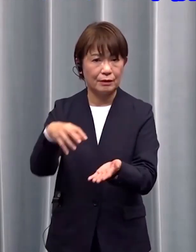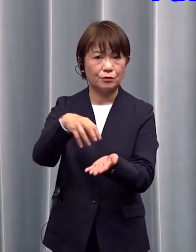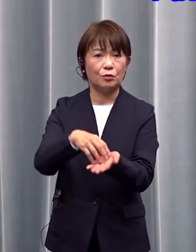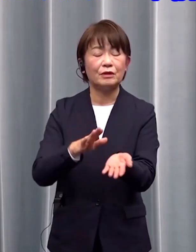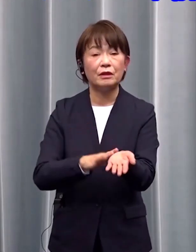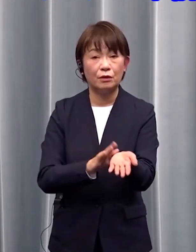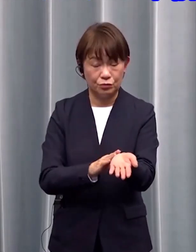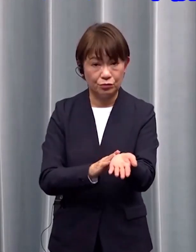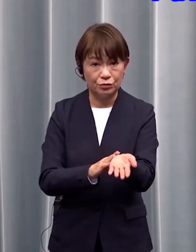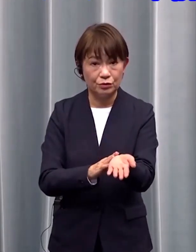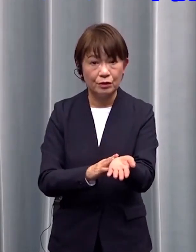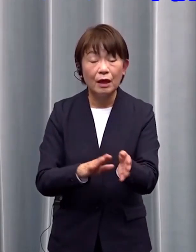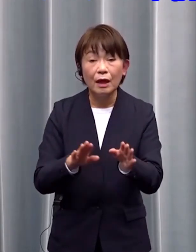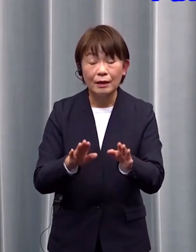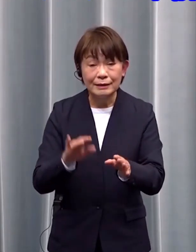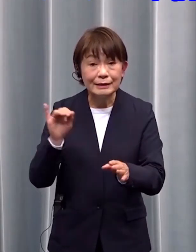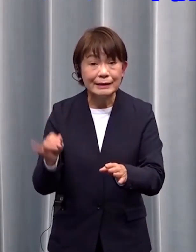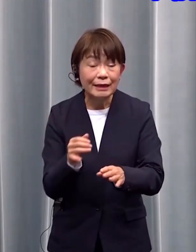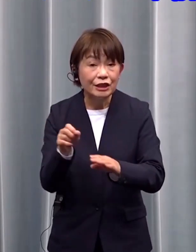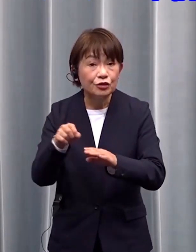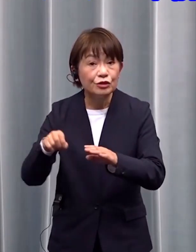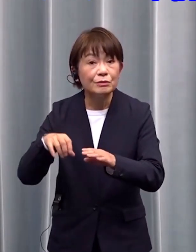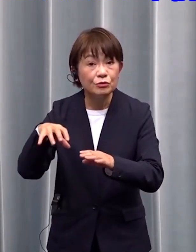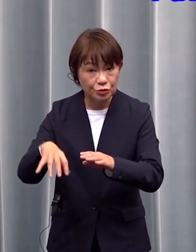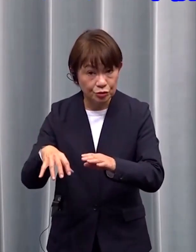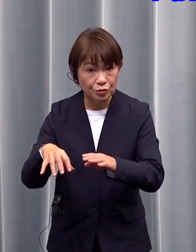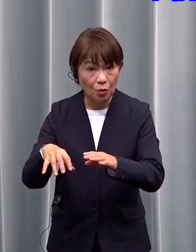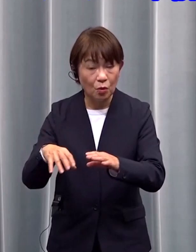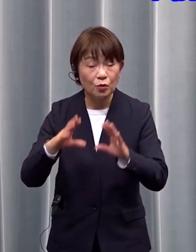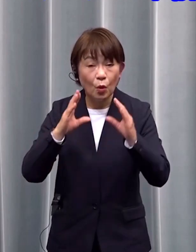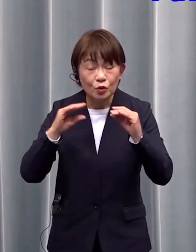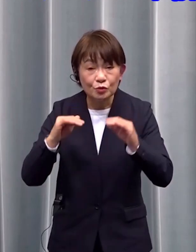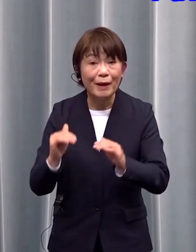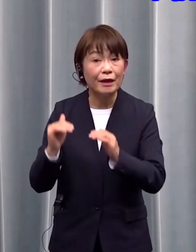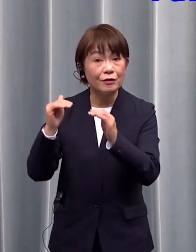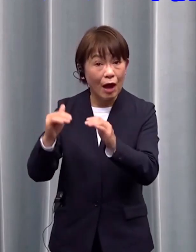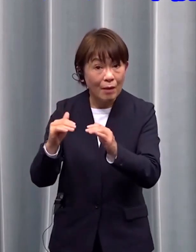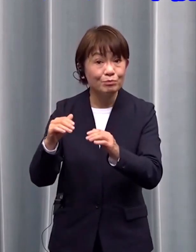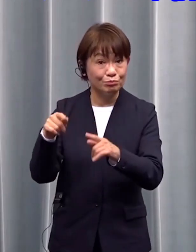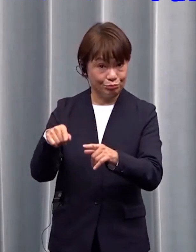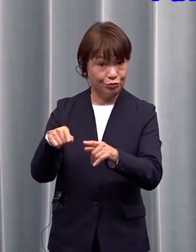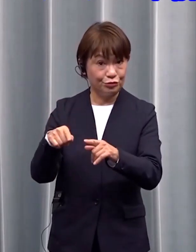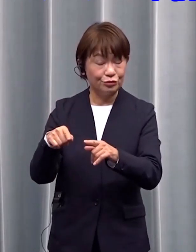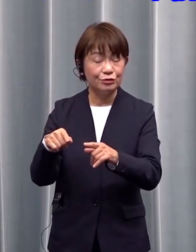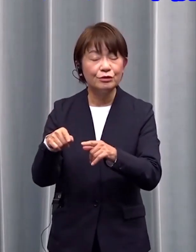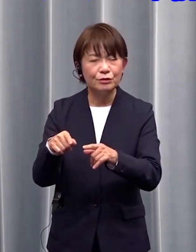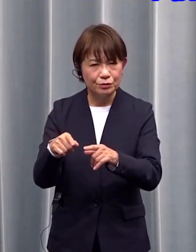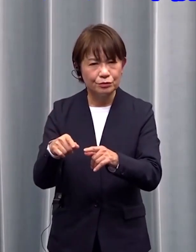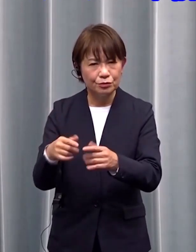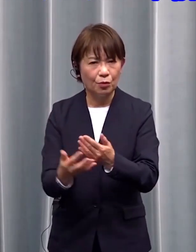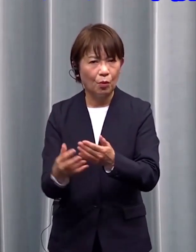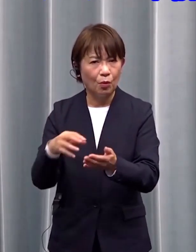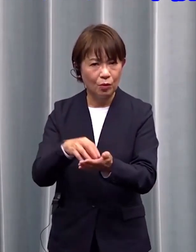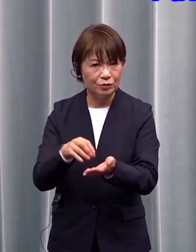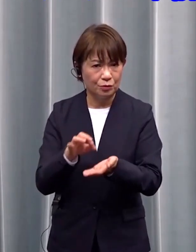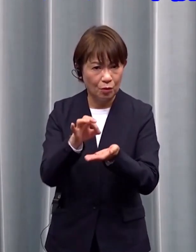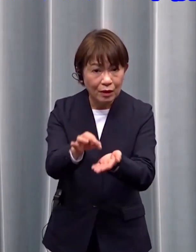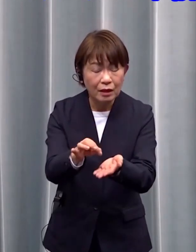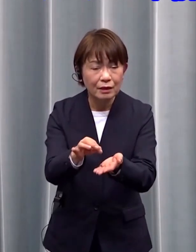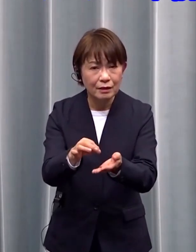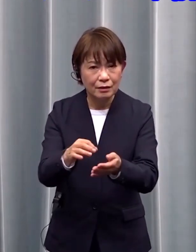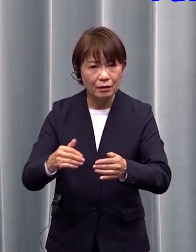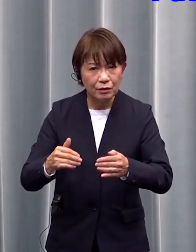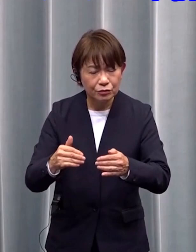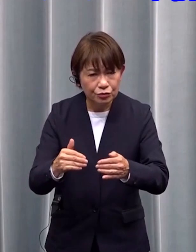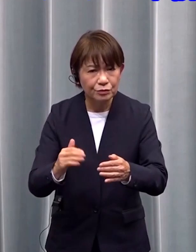事務所、現スマイルアップの補償というのが本当に遅く進んでおりません。現状ですね、これまた増えている可能性ありますが、スマイ